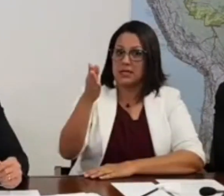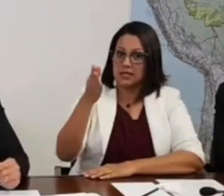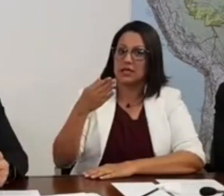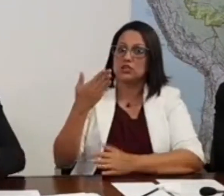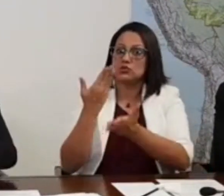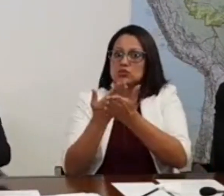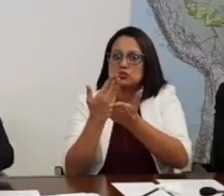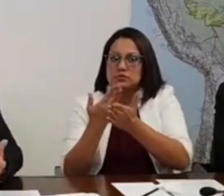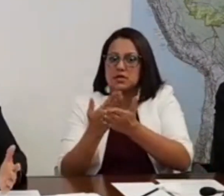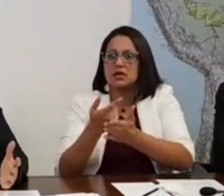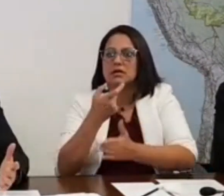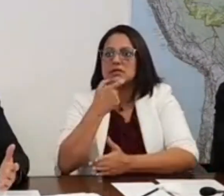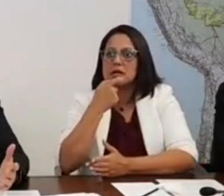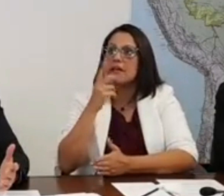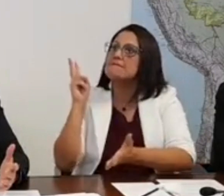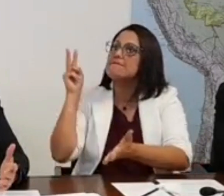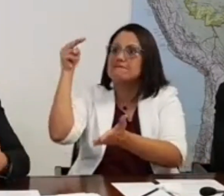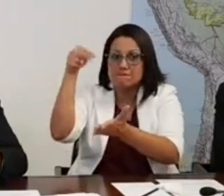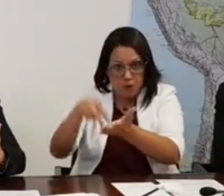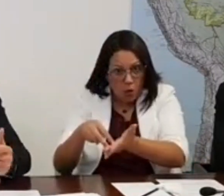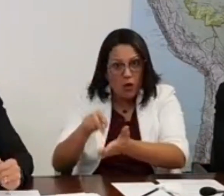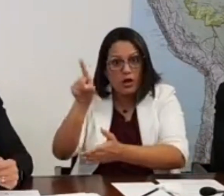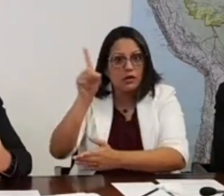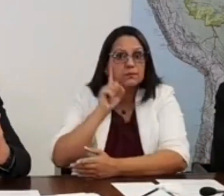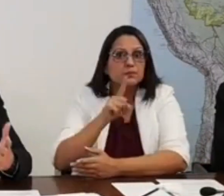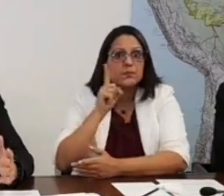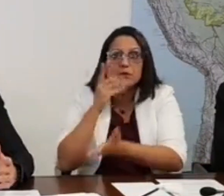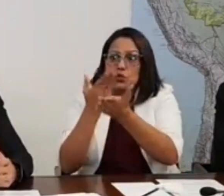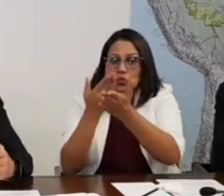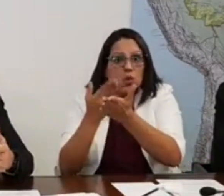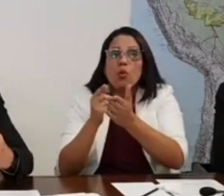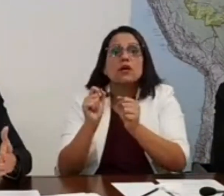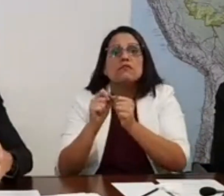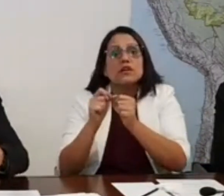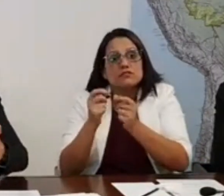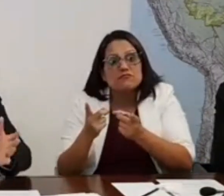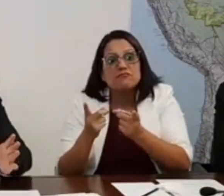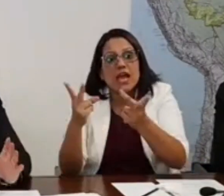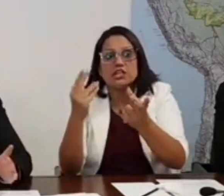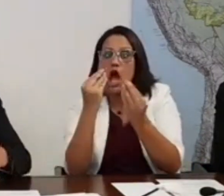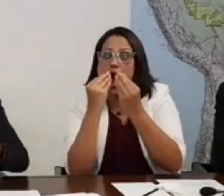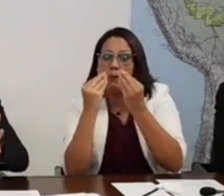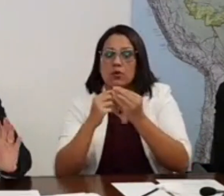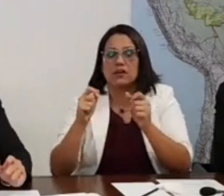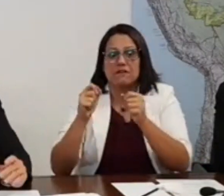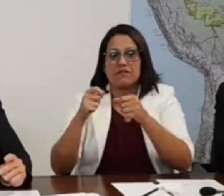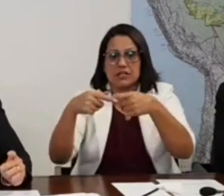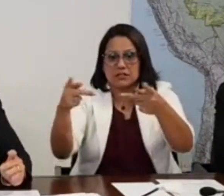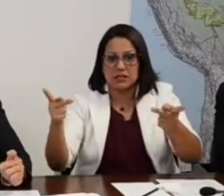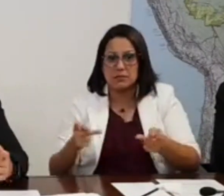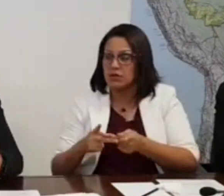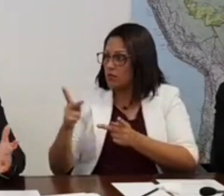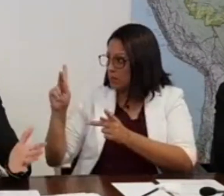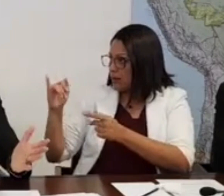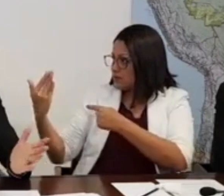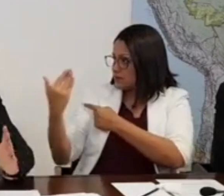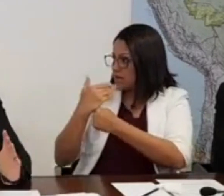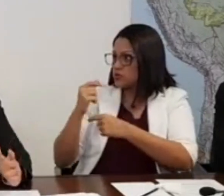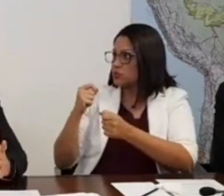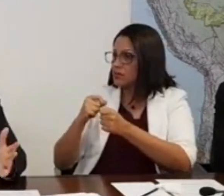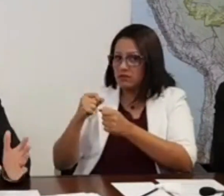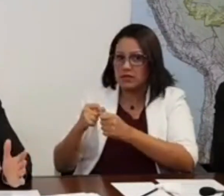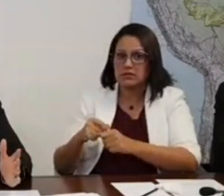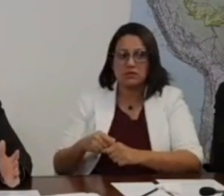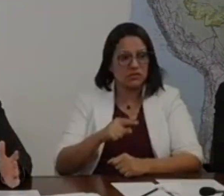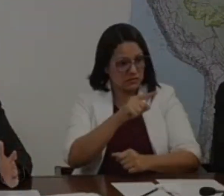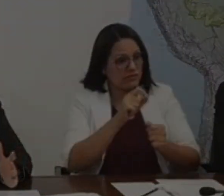Aperfeiçoar seu inglês, tem que aperfeiçoar lá. Daí queria que eu, no primeiro momento, né? Pai, o que tu acha isso? Eu me bancar ou ficar 6 meses nos Estados Unidos? Falei, ficar fazendo o quê 6 meses?